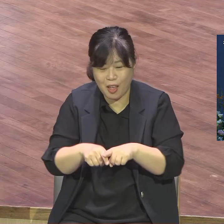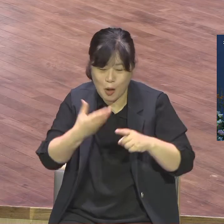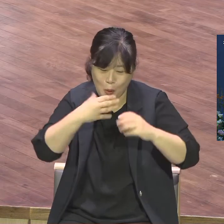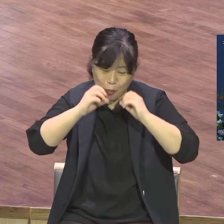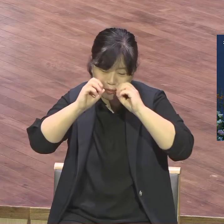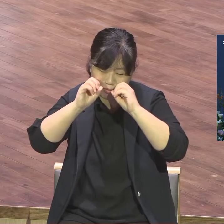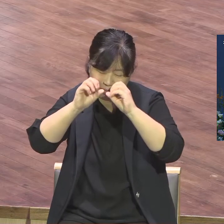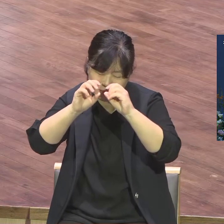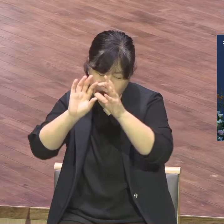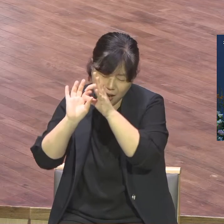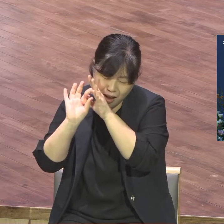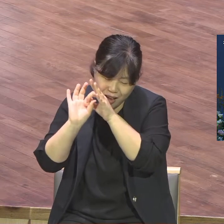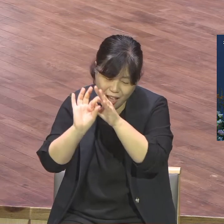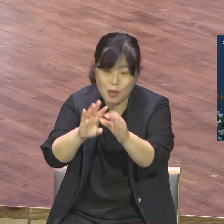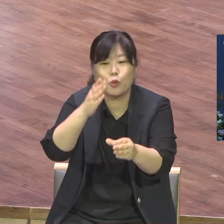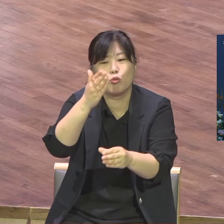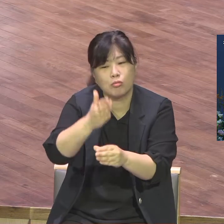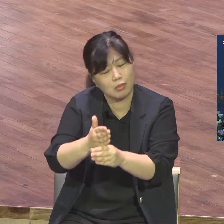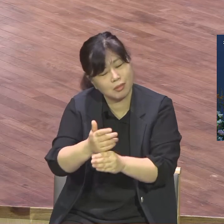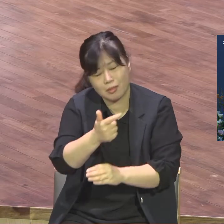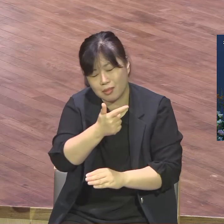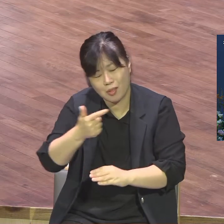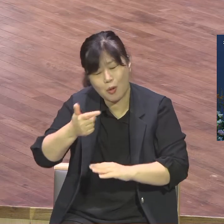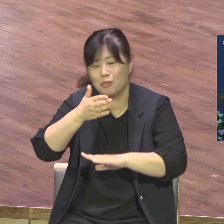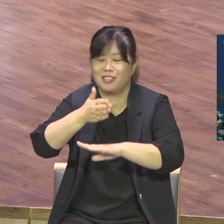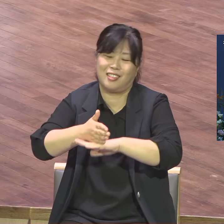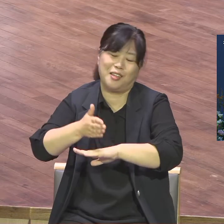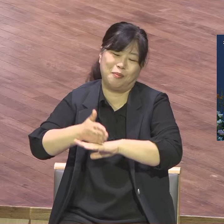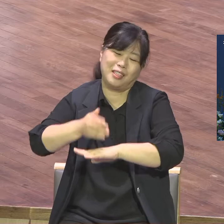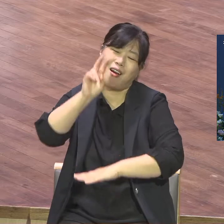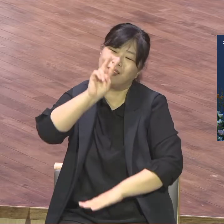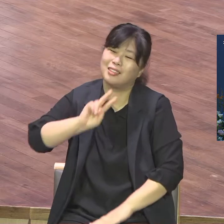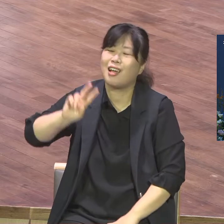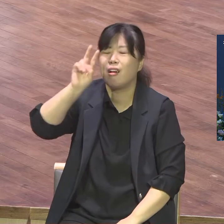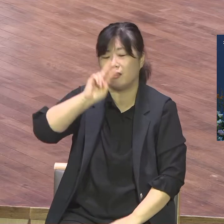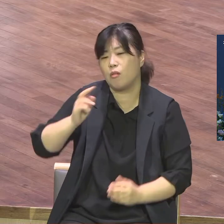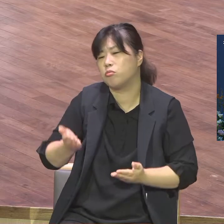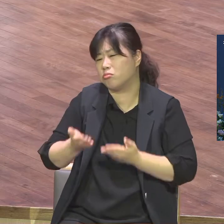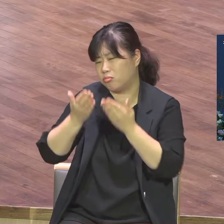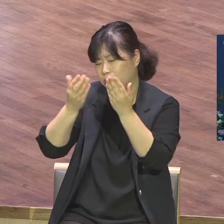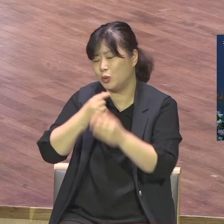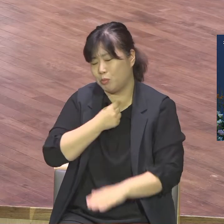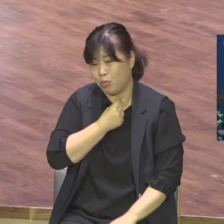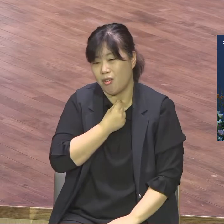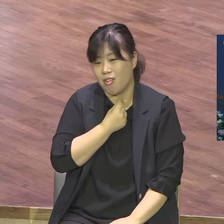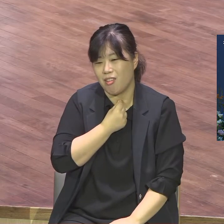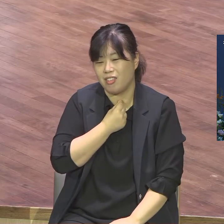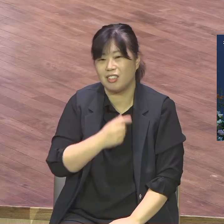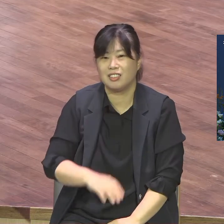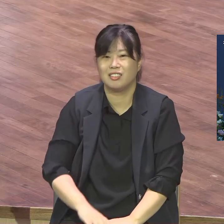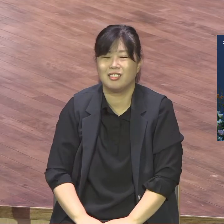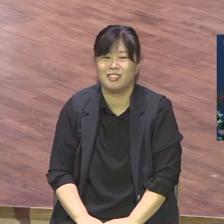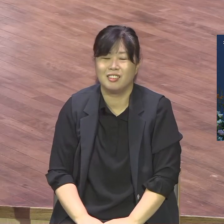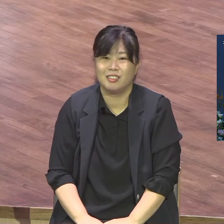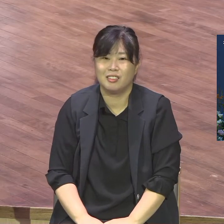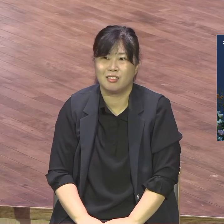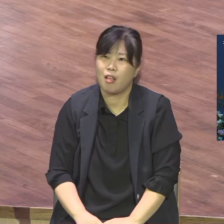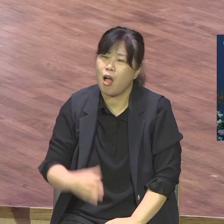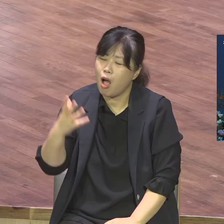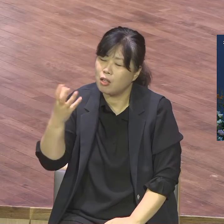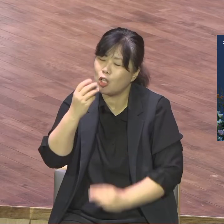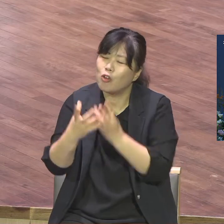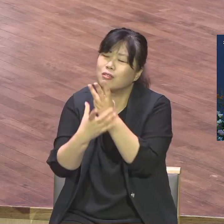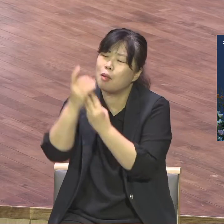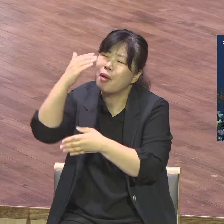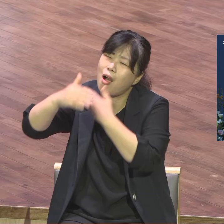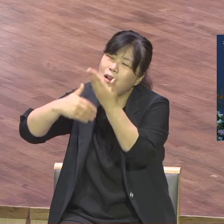만입으로 감사하고 찬양하고 그런 싶은 심정이 정말로 성삼위 하나님께 감사드리고